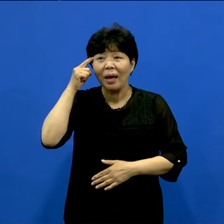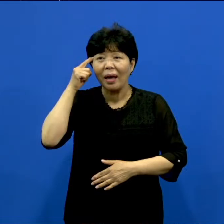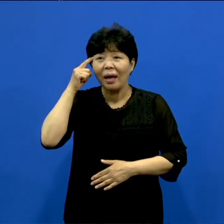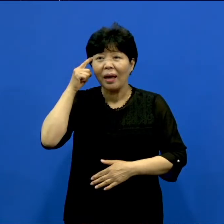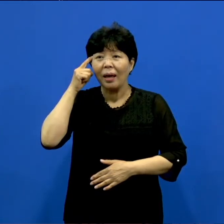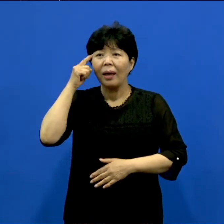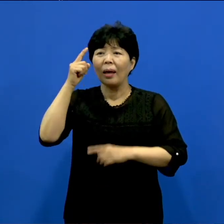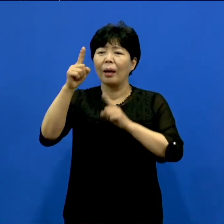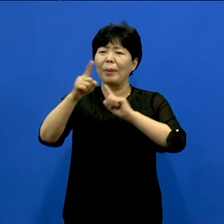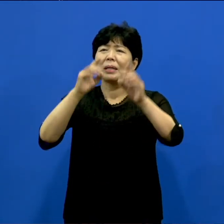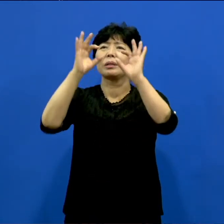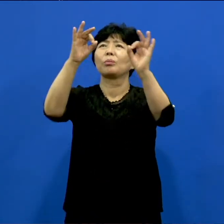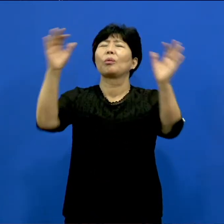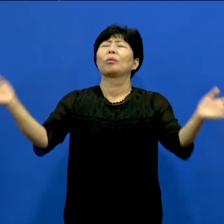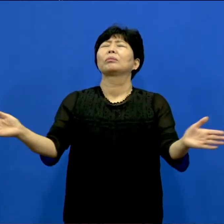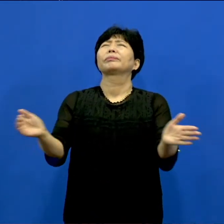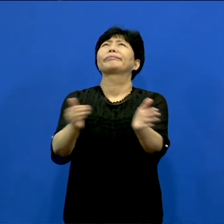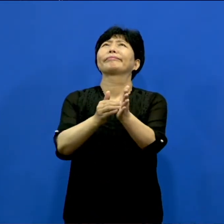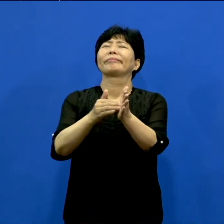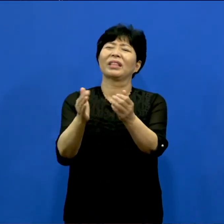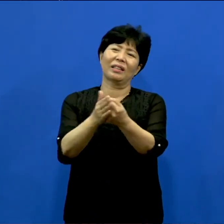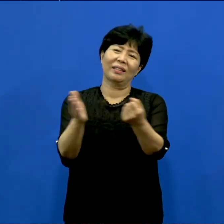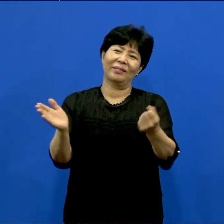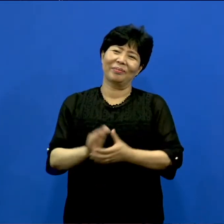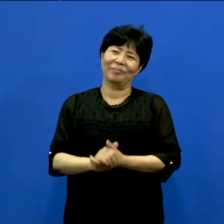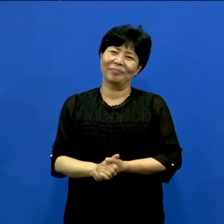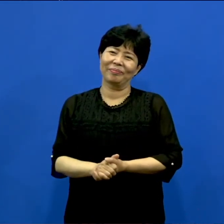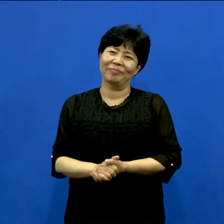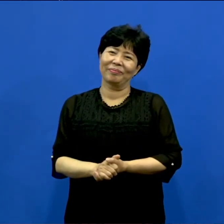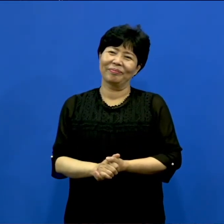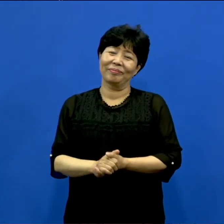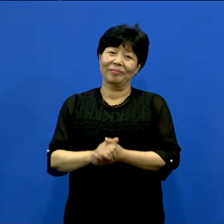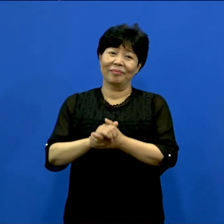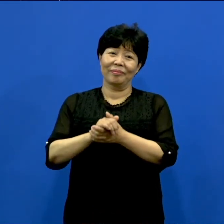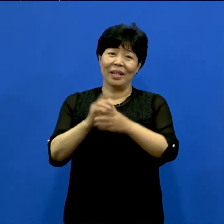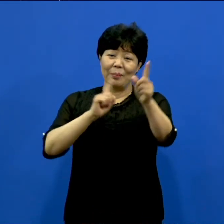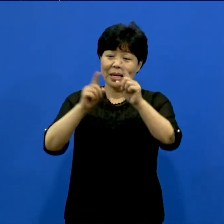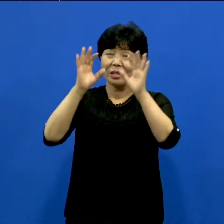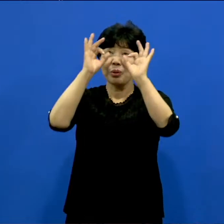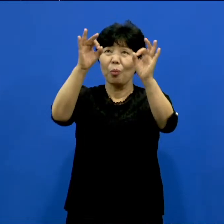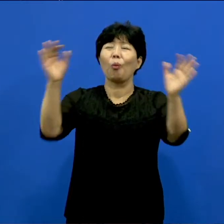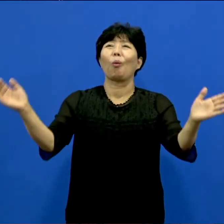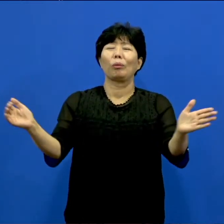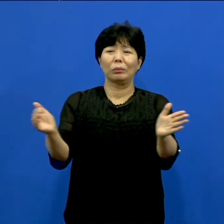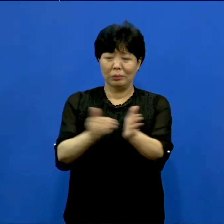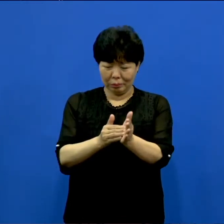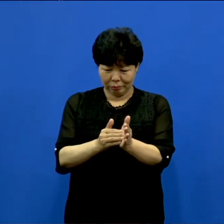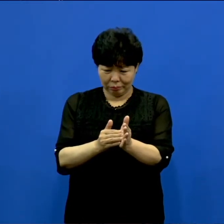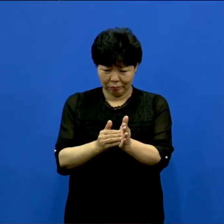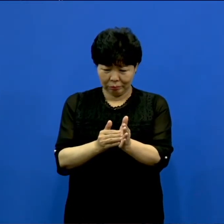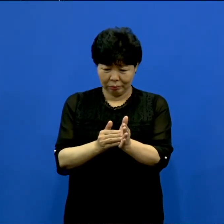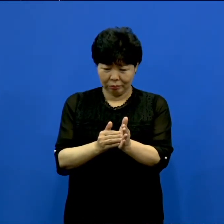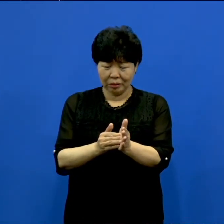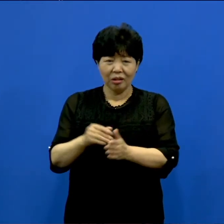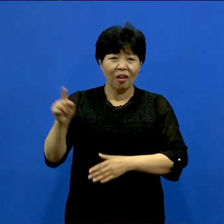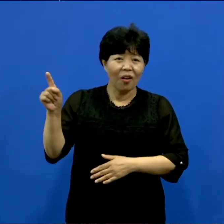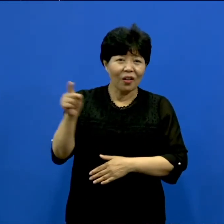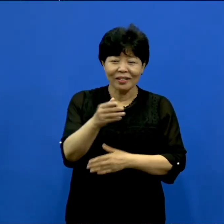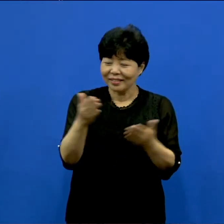듣는 모드로 고착이 되어 있어. 듣고 끝나는 데 익숙해져 있어. 듣는 것 이상의 아무것도 일어나지